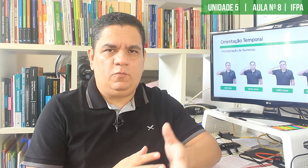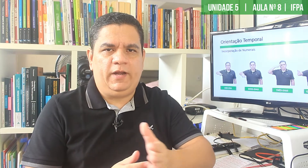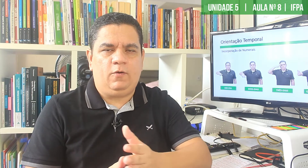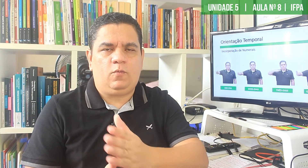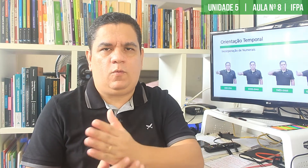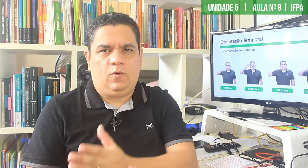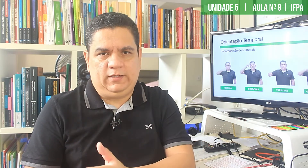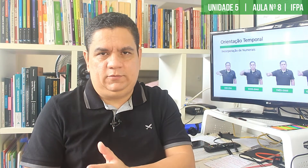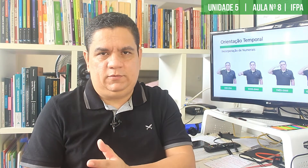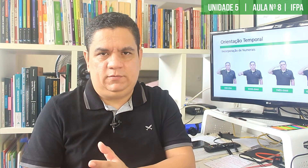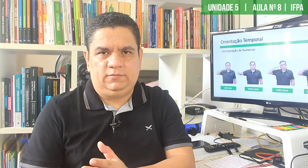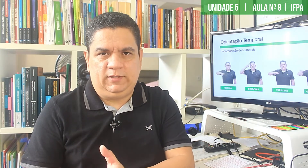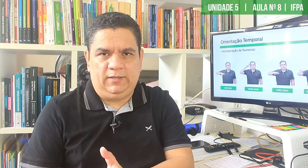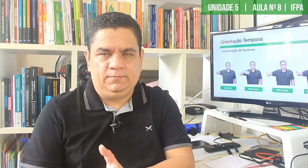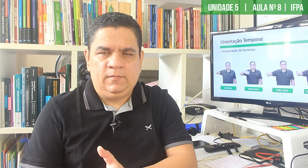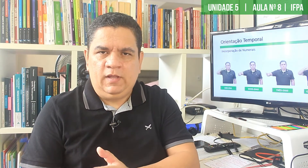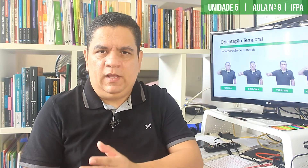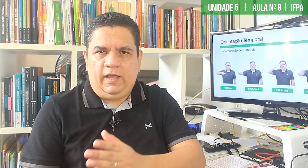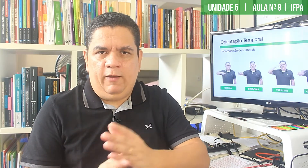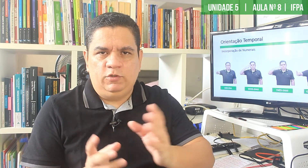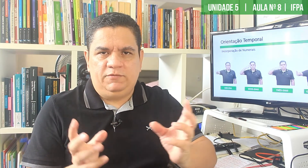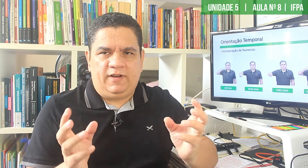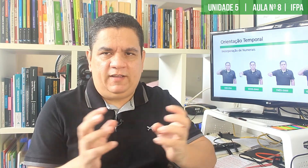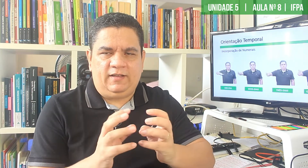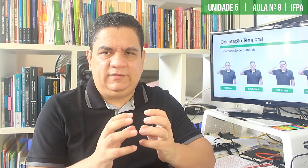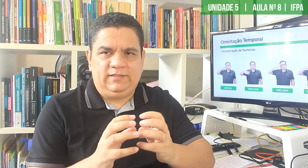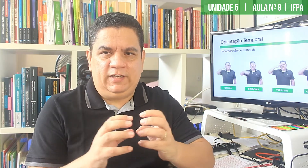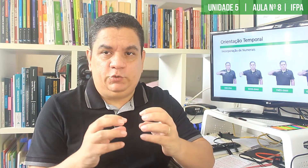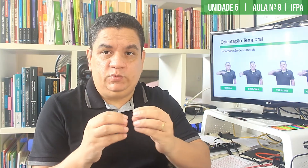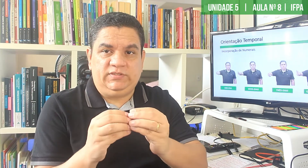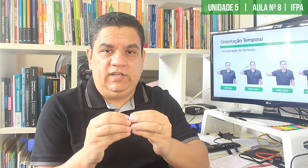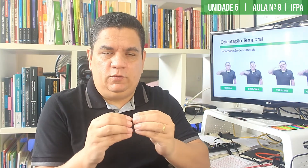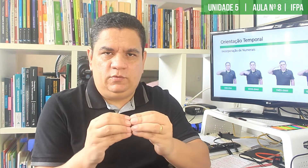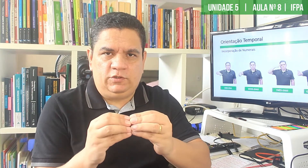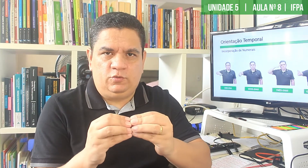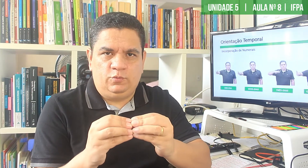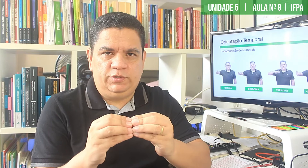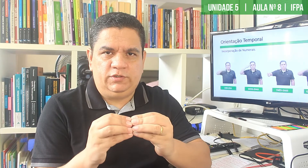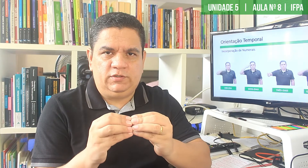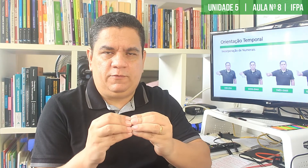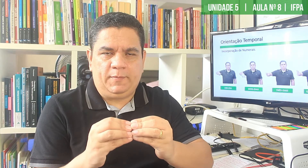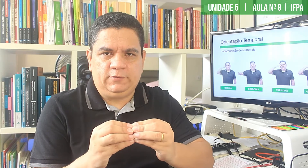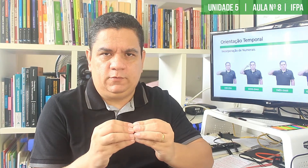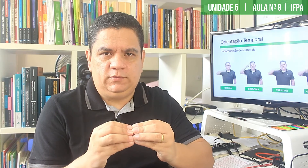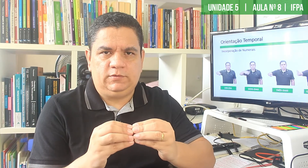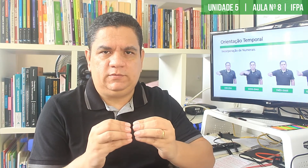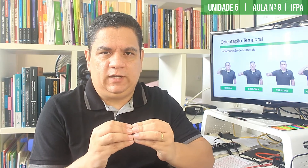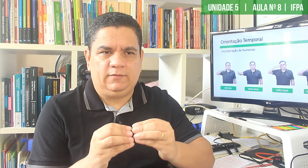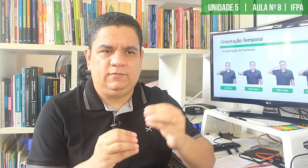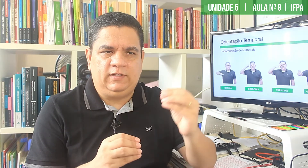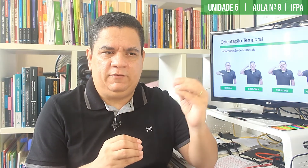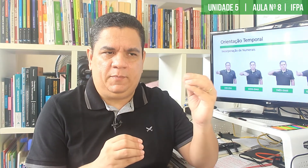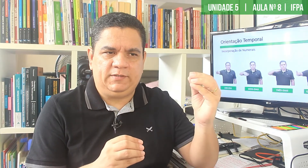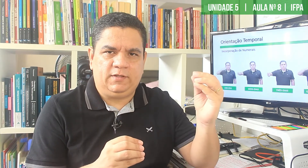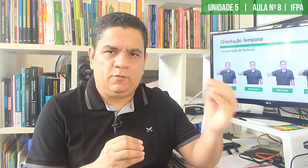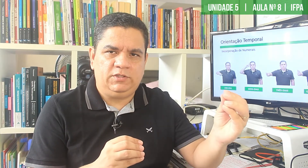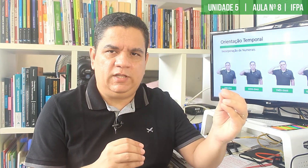numeral 4, tá? É onde vai ter a junção das duas informações, tá? Da informação da quantidade e